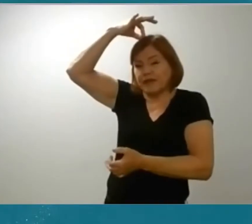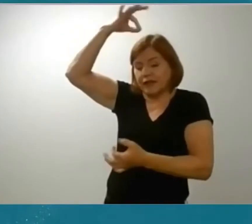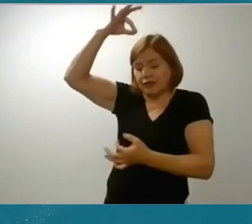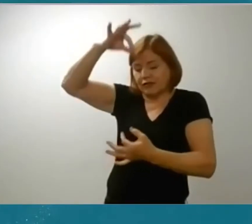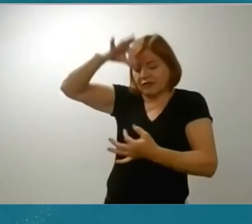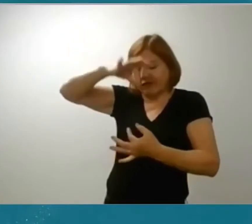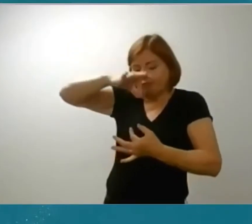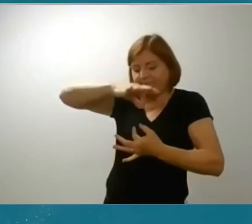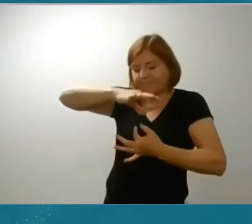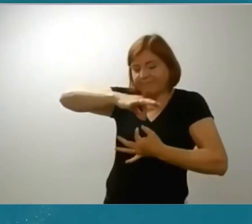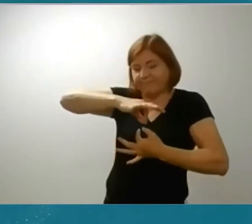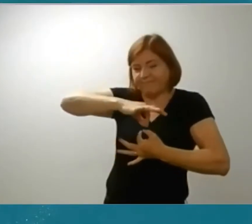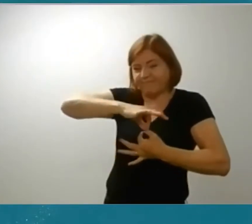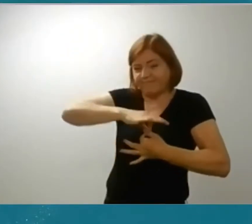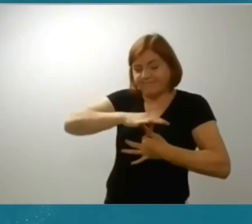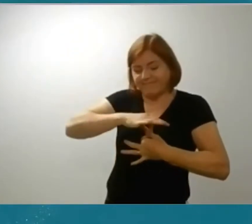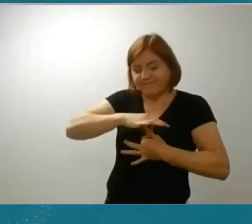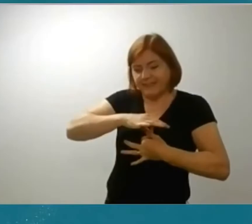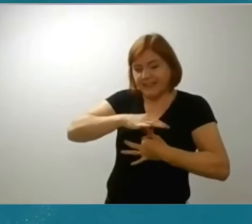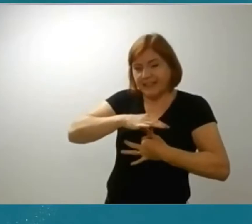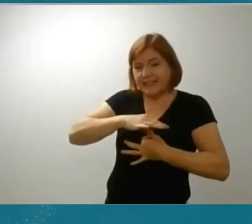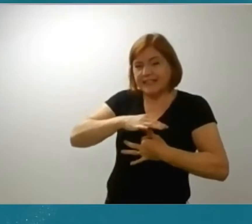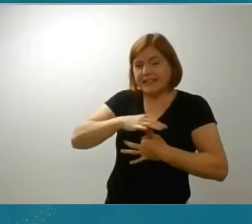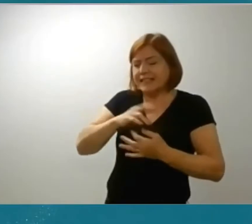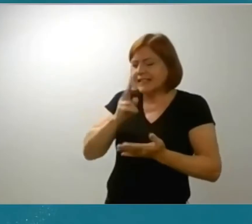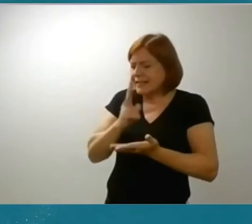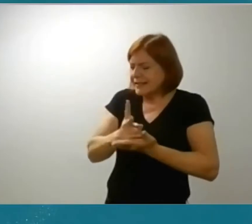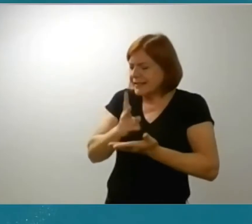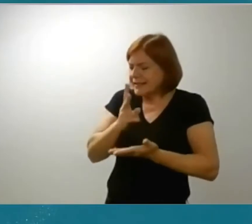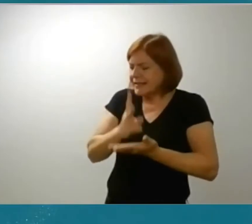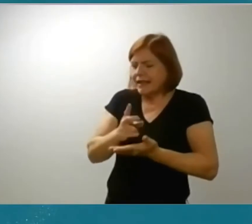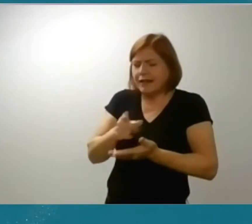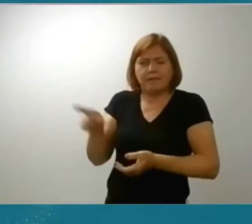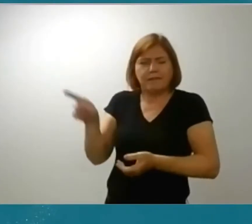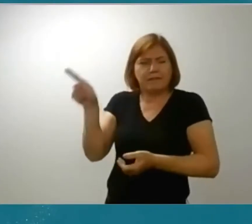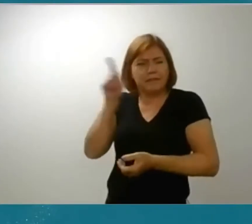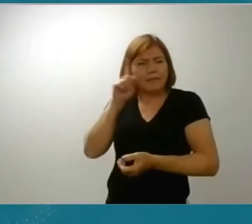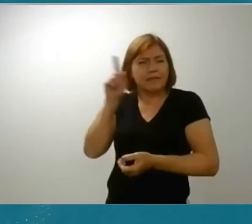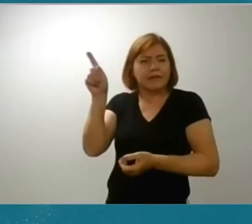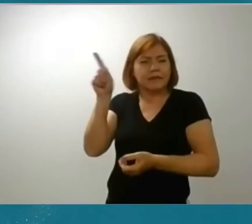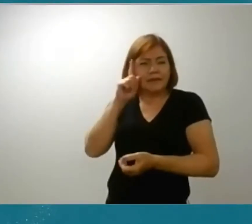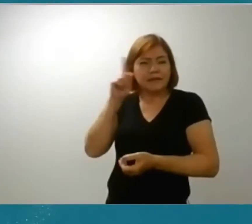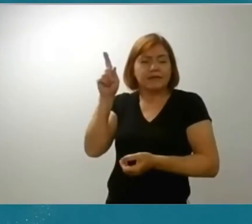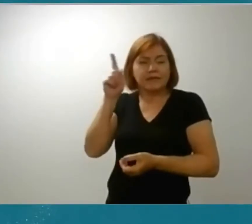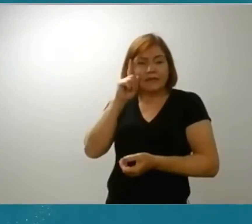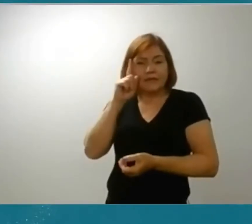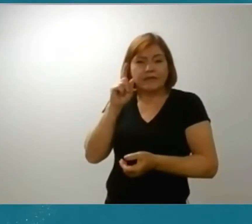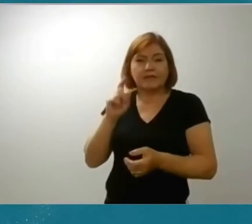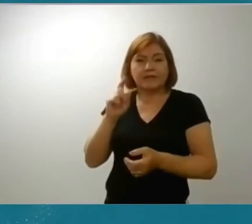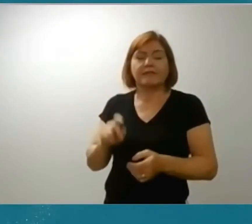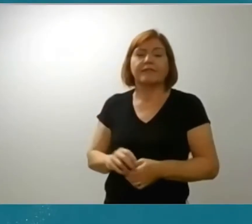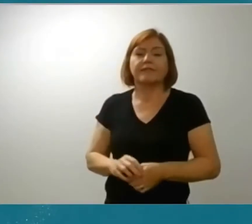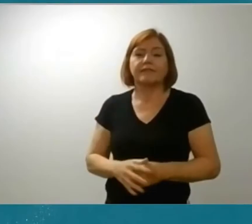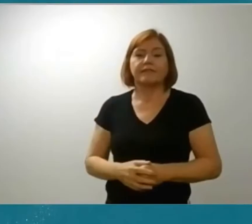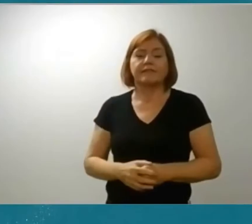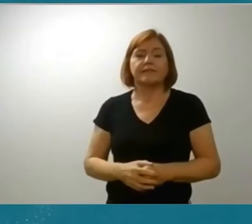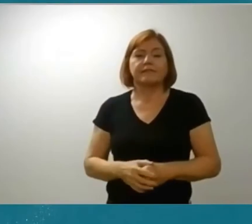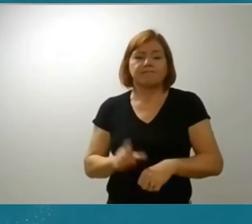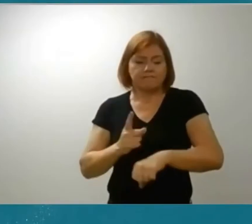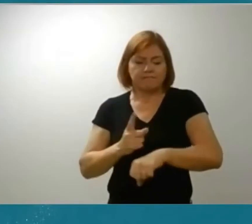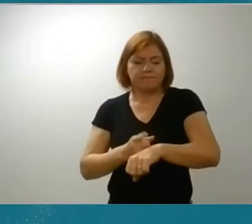Capítulo 14, já falei muito, acho que 2 anos atrás, né? Não se turbe o vosso coração, credes